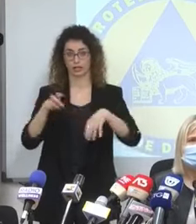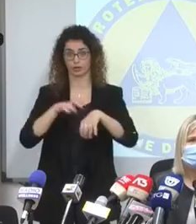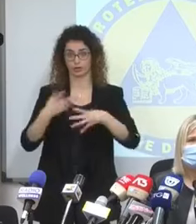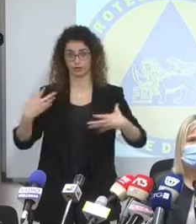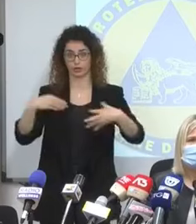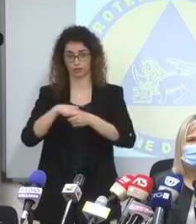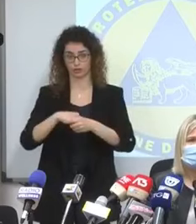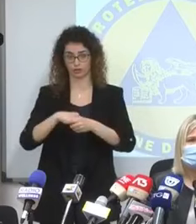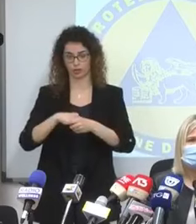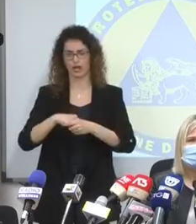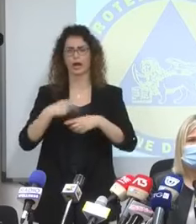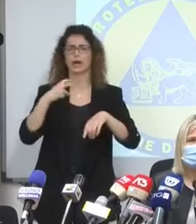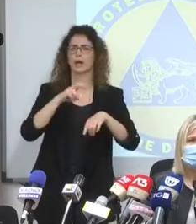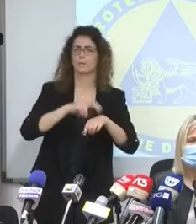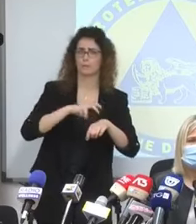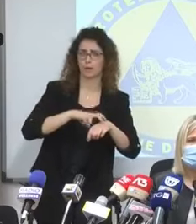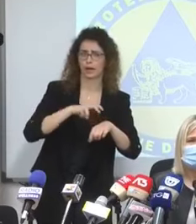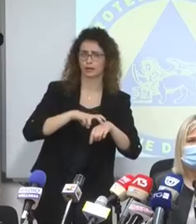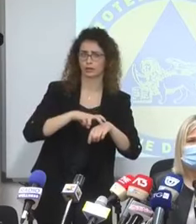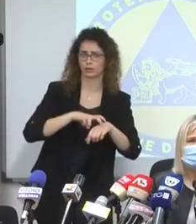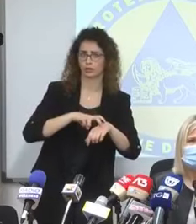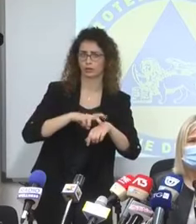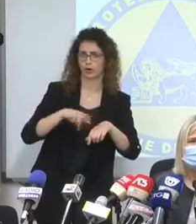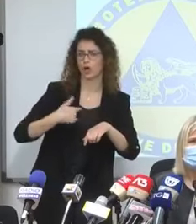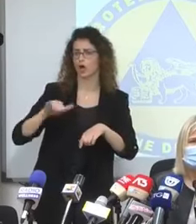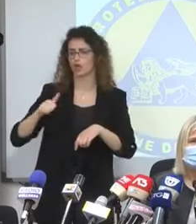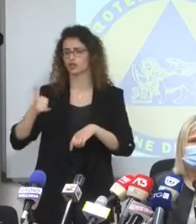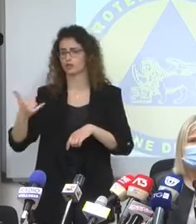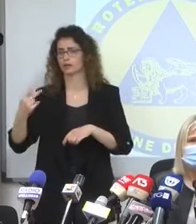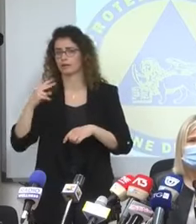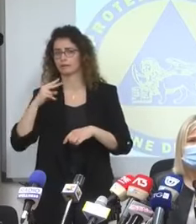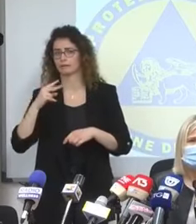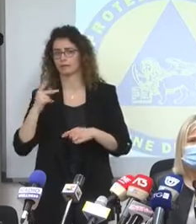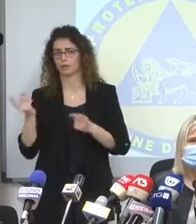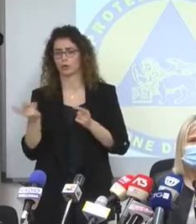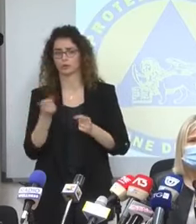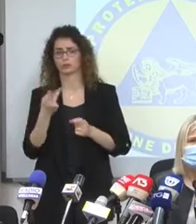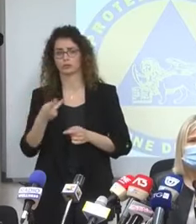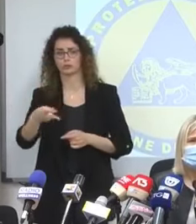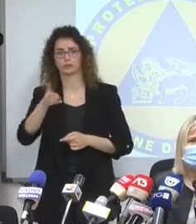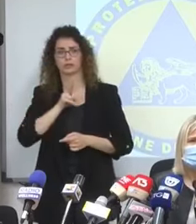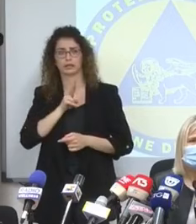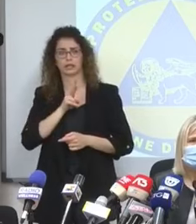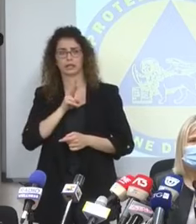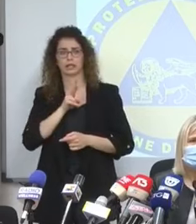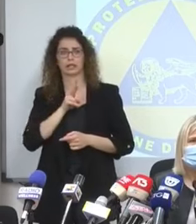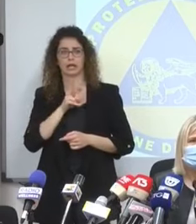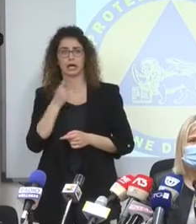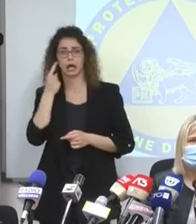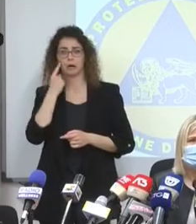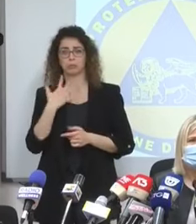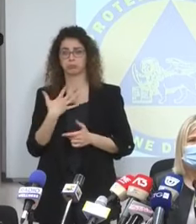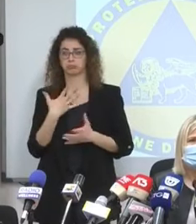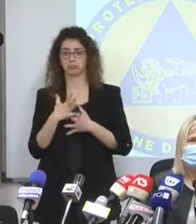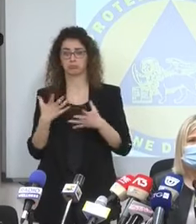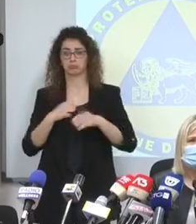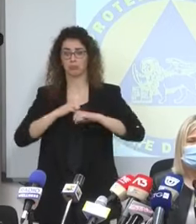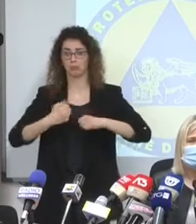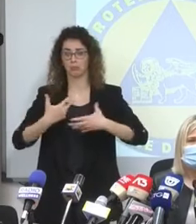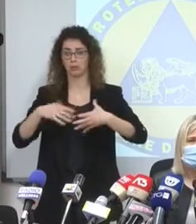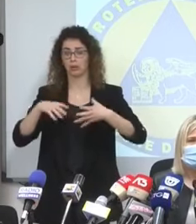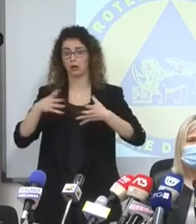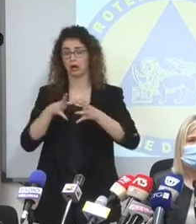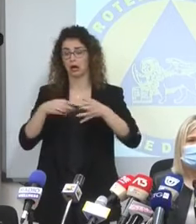fragili, e si è sentita dire sia dal medico che dal centralino che non sapeva bene neppure se questa era una categoria fragile, per